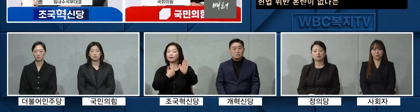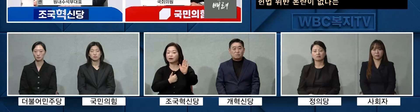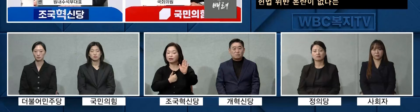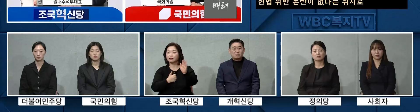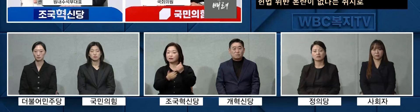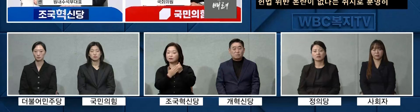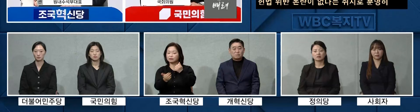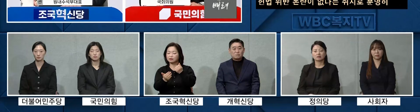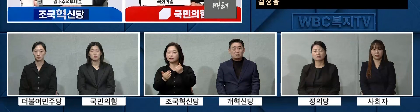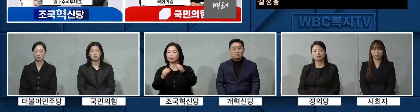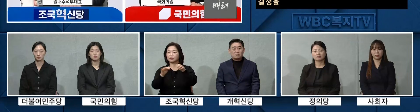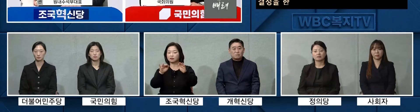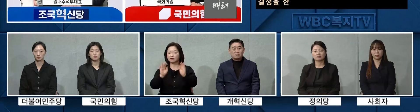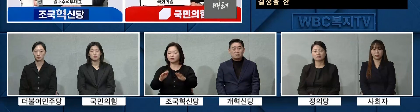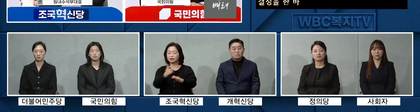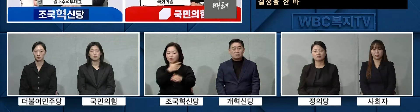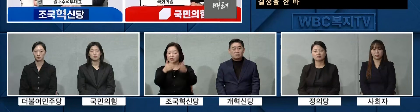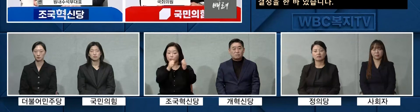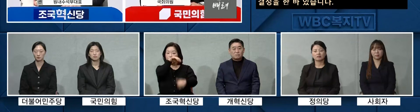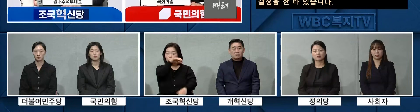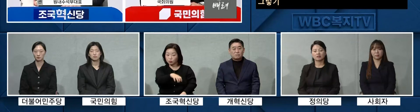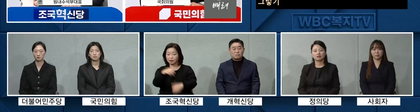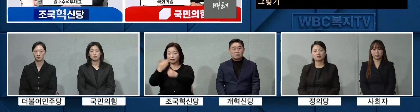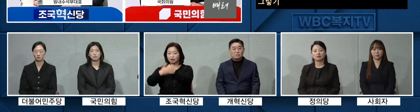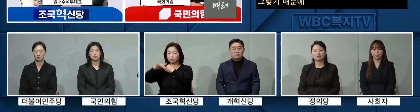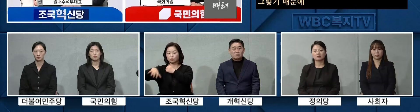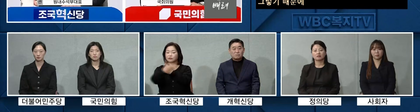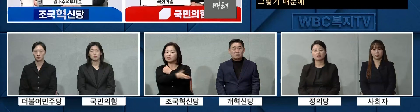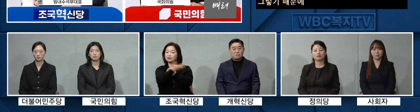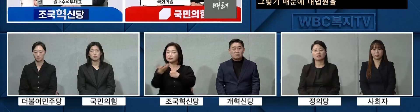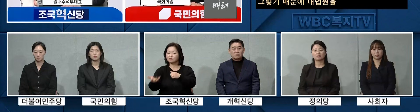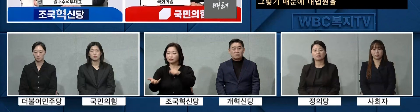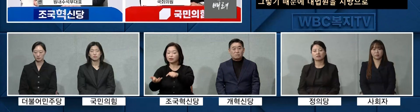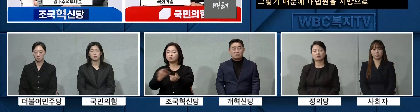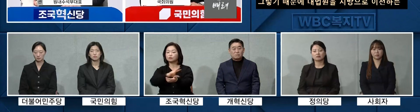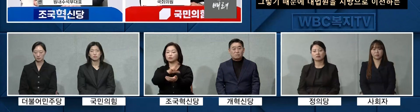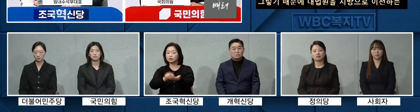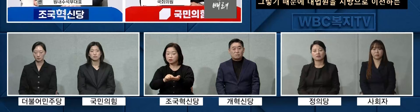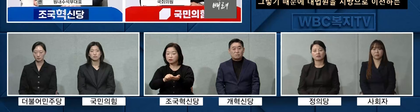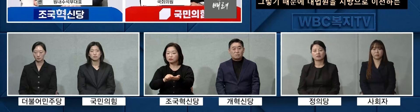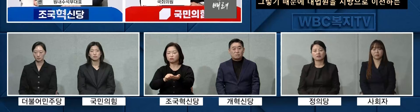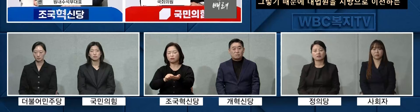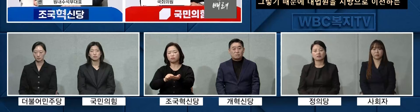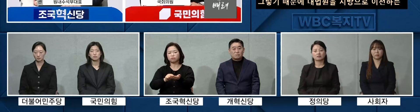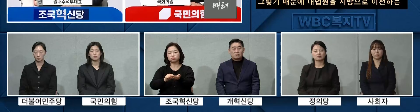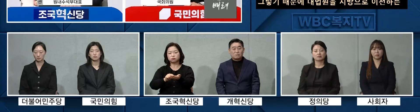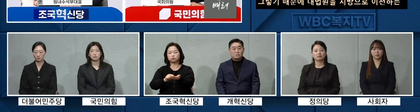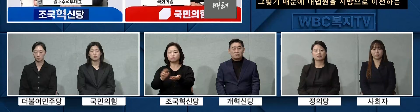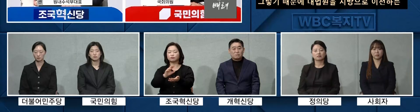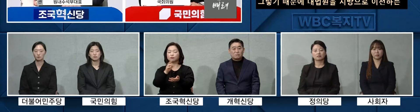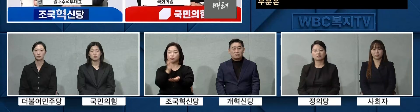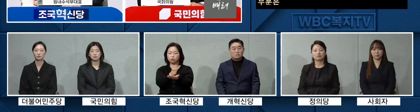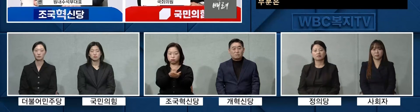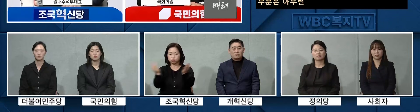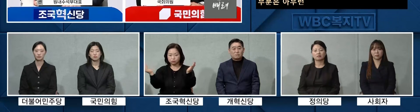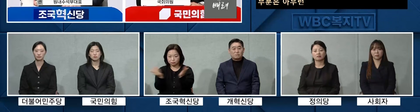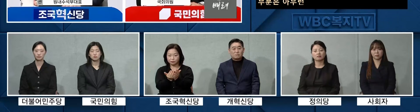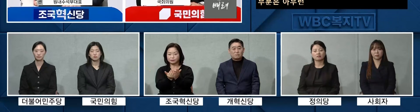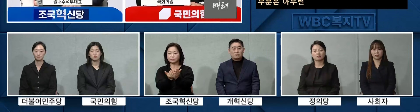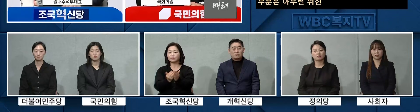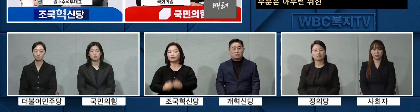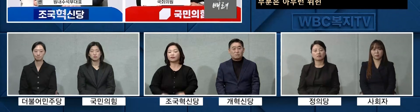그렇기 때문에 대법원을 지방으로 이전하는 부분은 아무런 위헌 소지가 없으며 지금